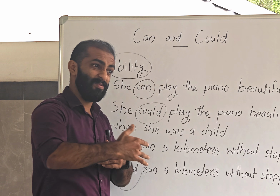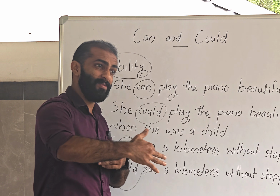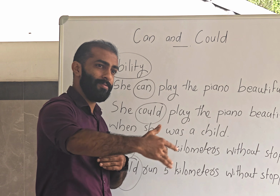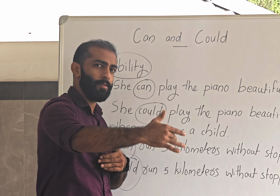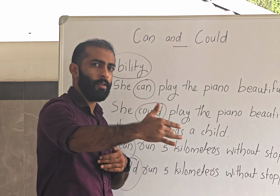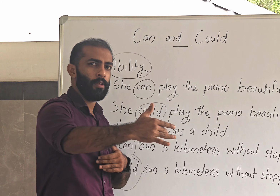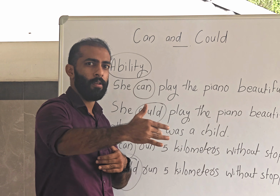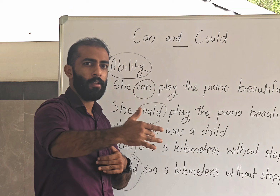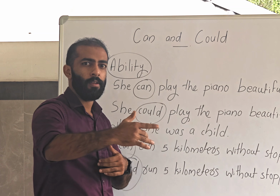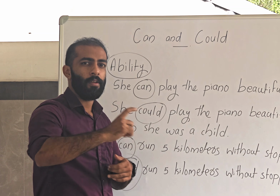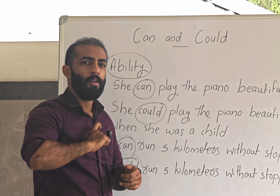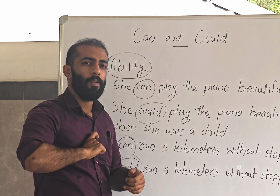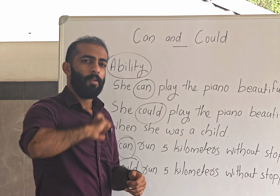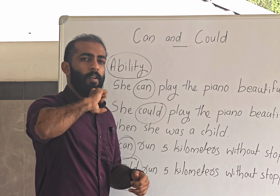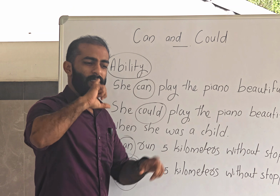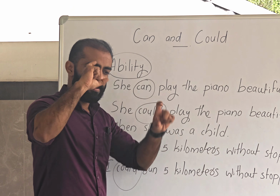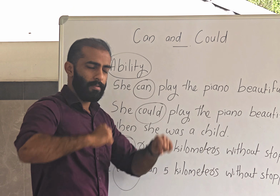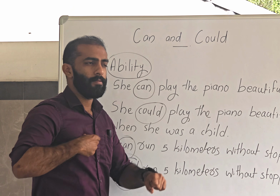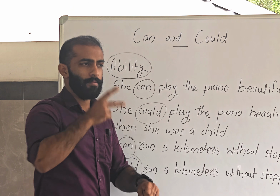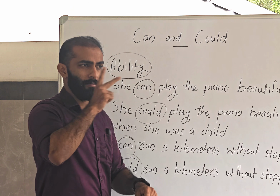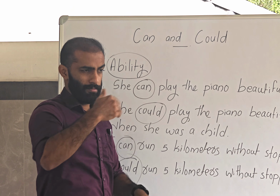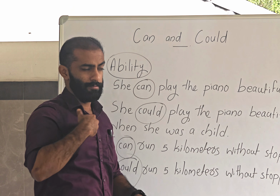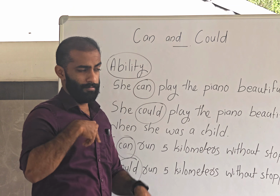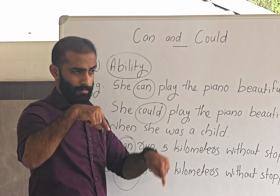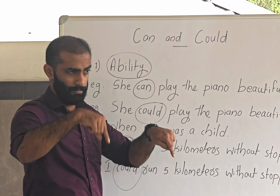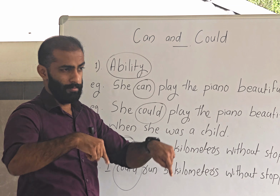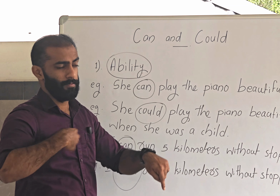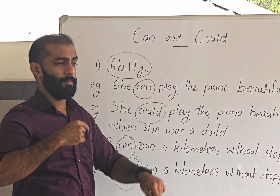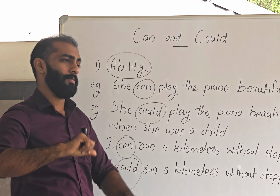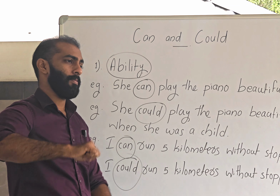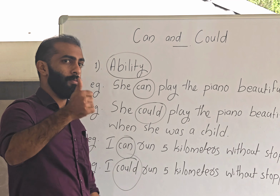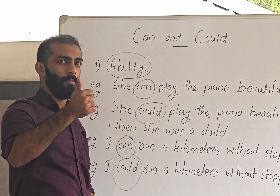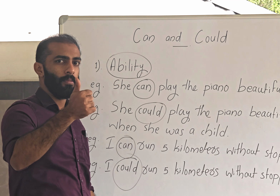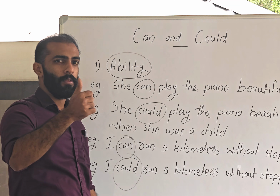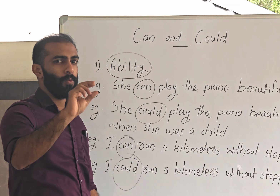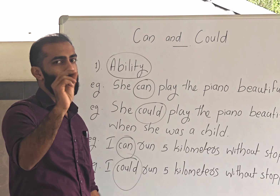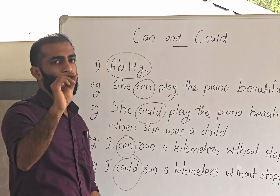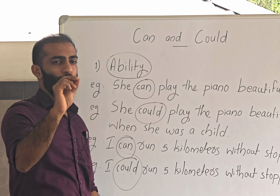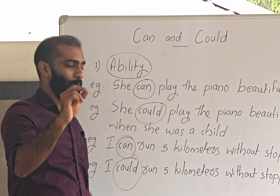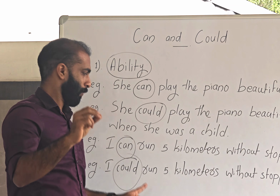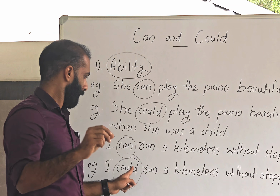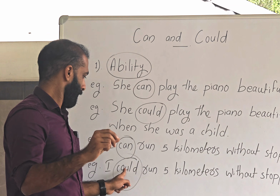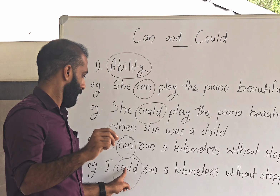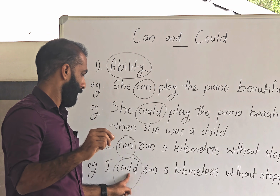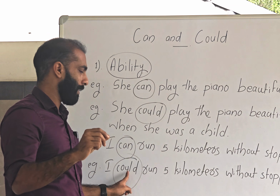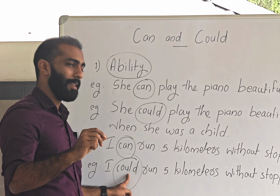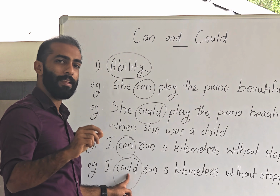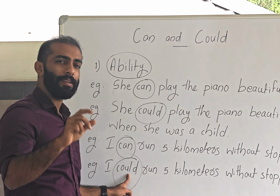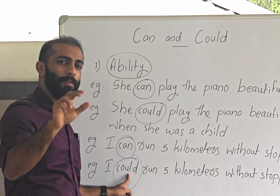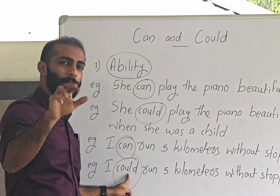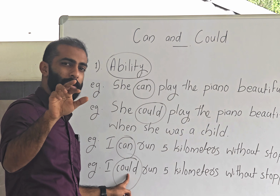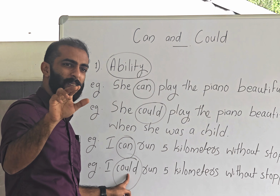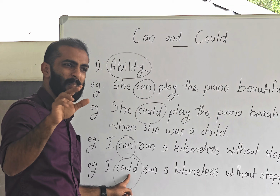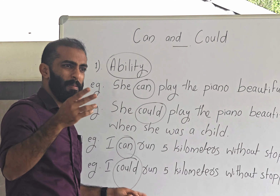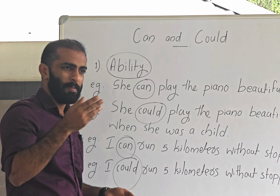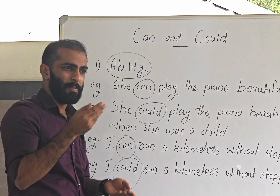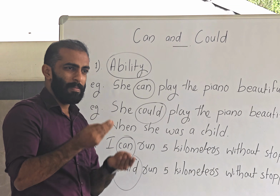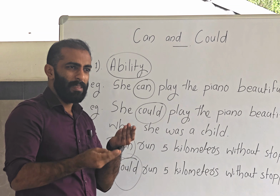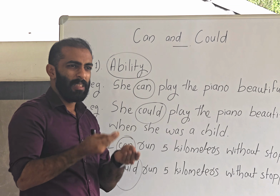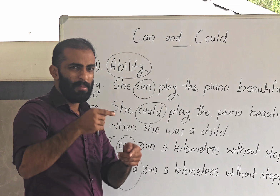അന്ന് ചെയ്തിരുന്ന ആ കാര്യം എനിക്ക് ഇപ്പോൾ ചെയ്യാൻ പറ്റുമോ? ഇല്ല, അതിനെനിക്ക് കോൺഫിഡൻസ് ഇല്ല. ഒരുപക്ഷെ പറ്റുമായിരിക്കാം, എന്നാൽ ഒരുപക്ഷെ